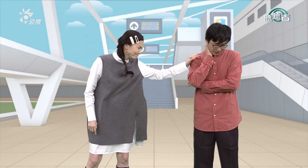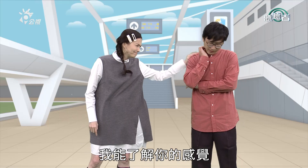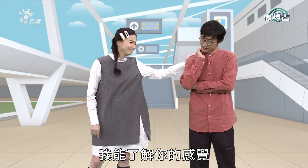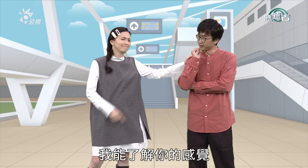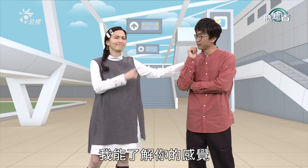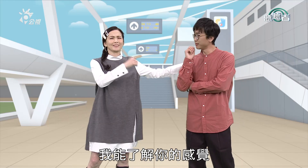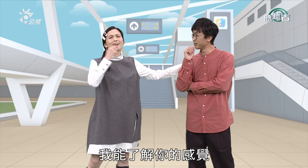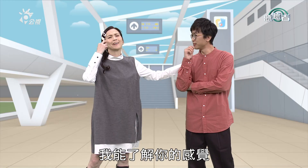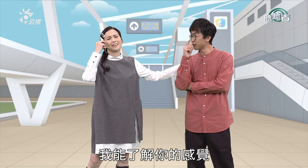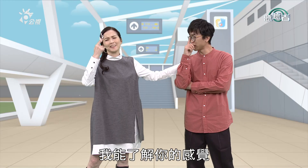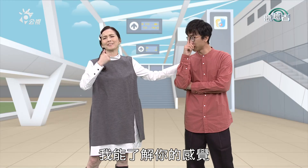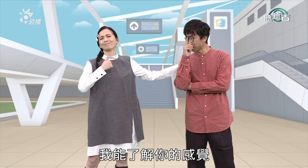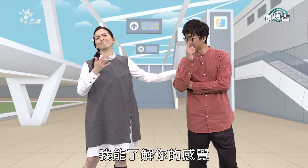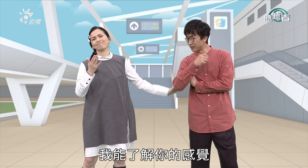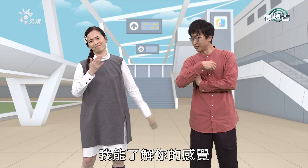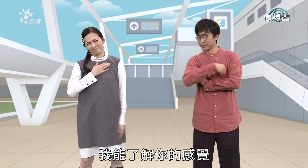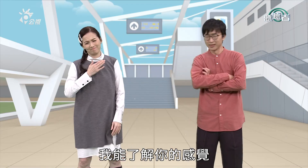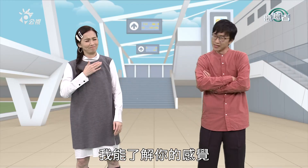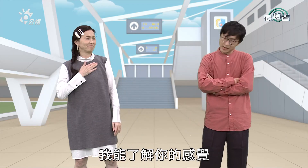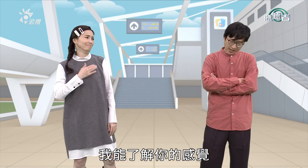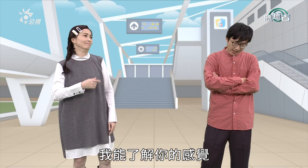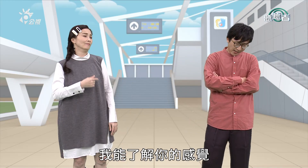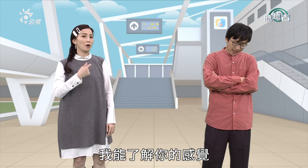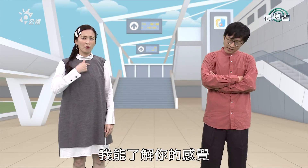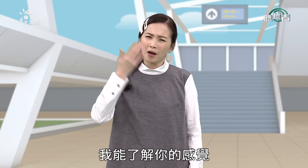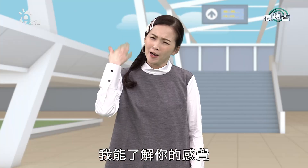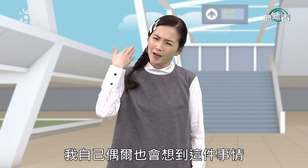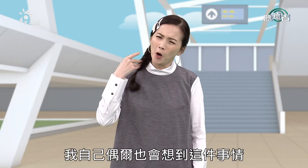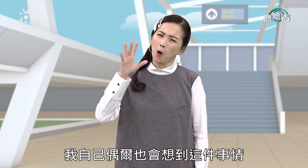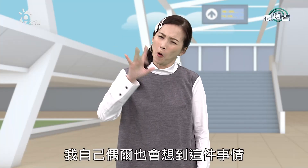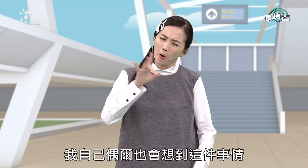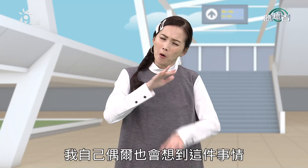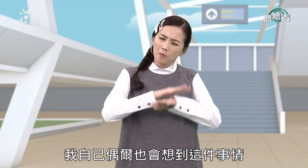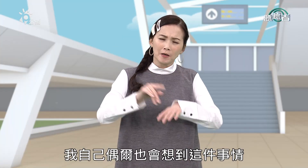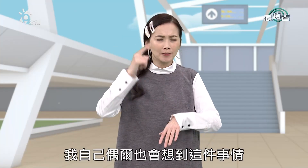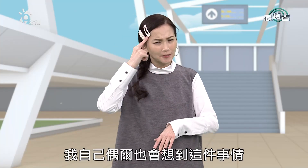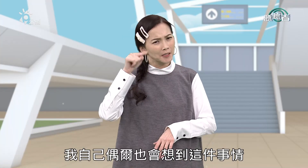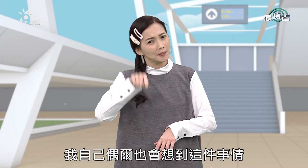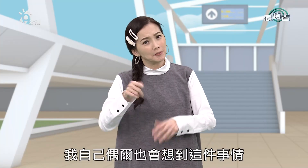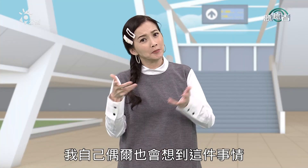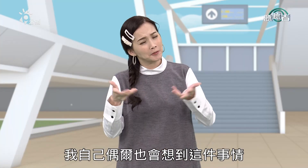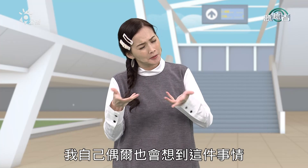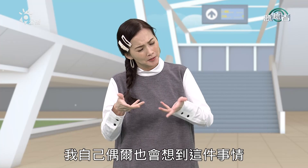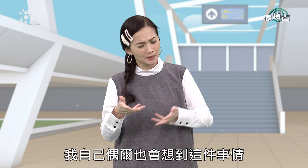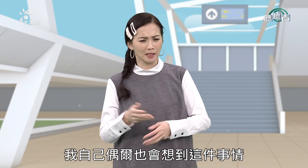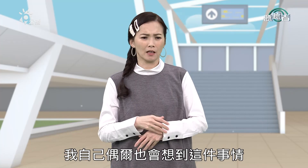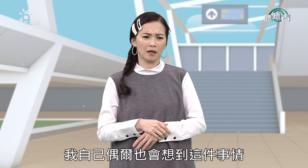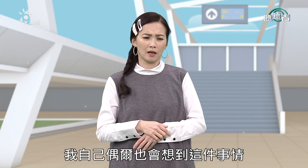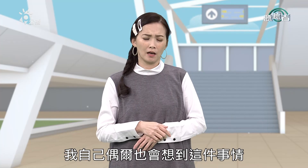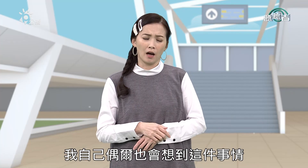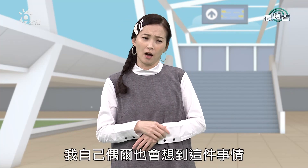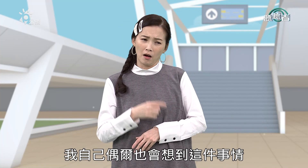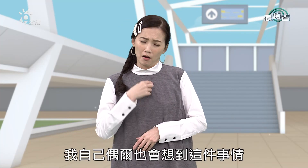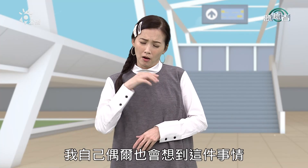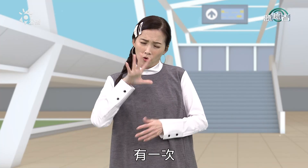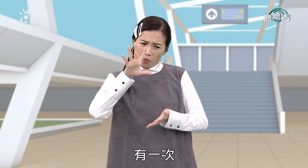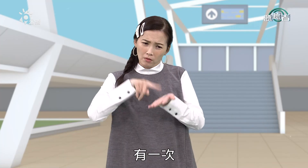我能了解你的感觉。我自己啊，偶尔也会想到这件事情。有一次